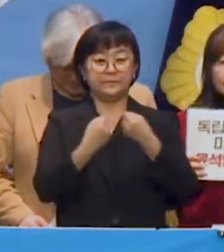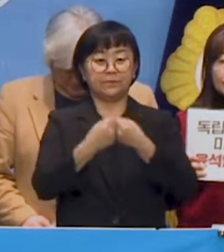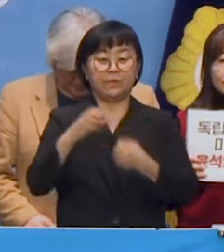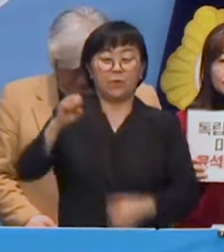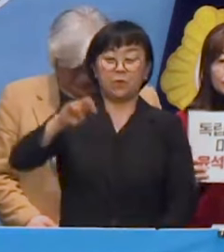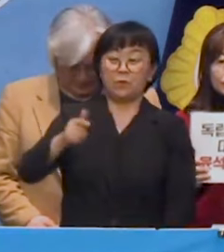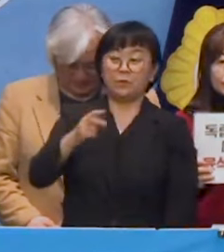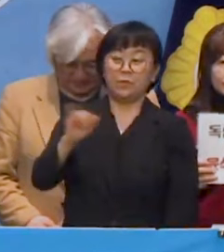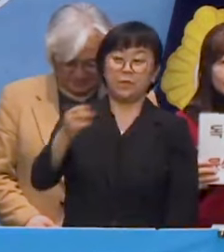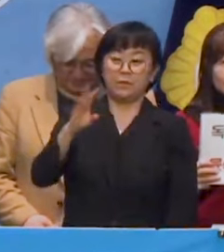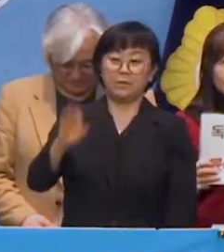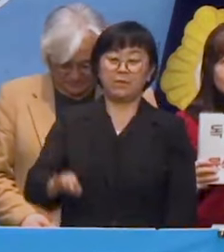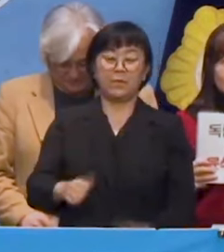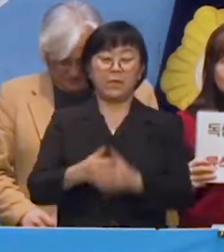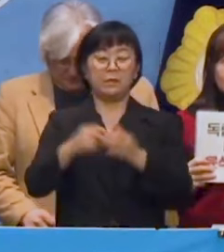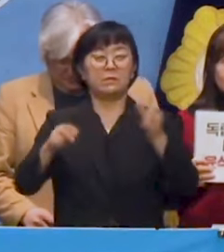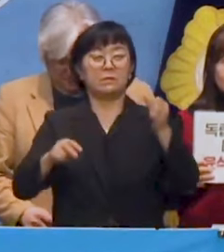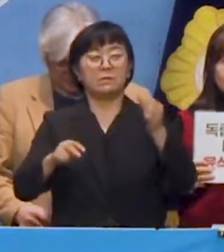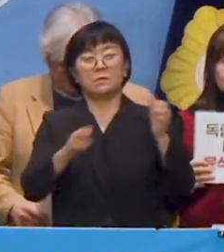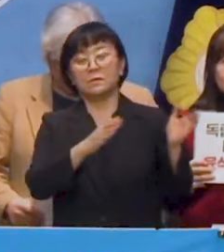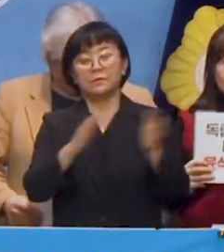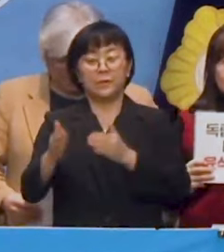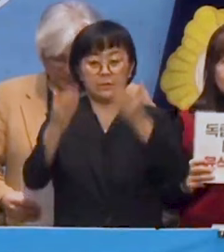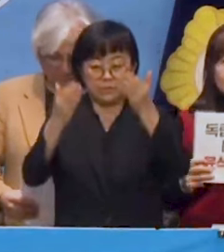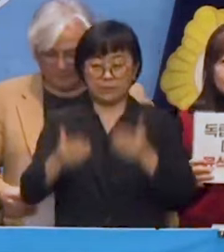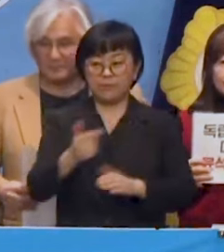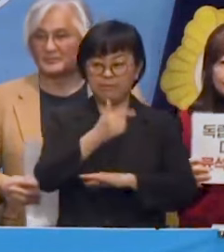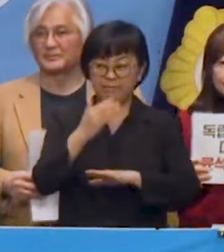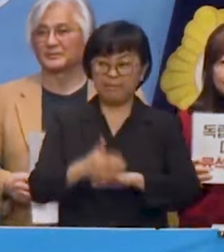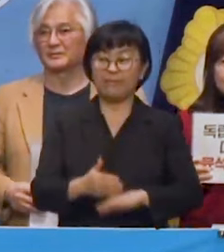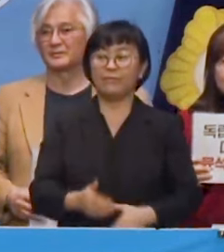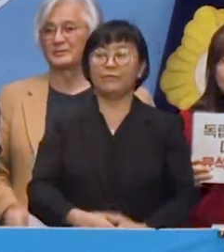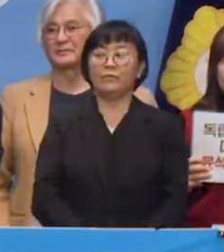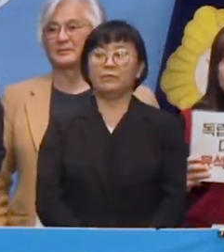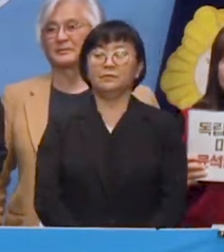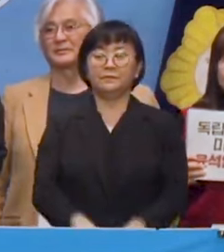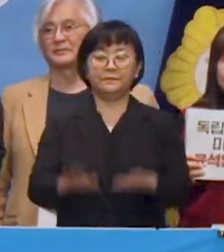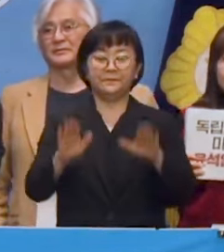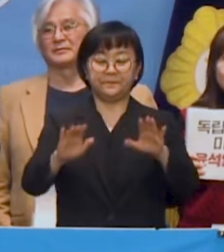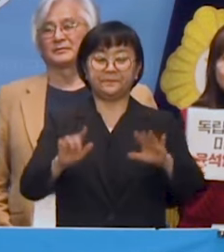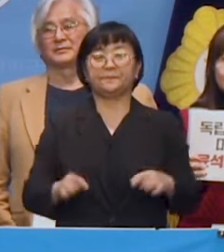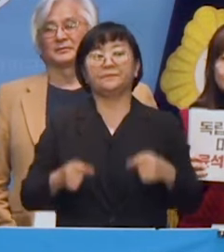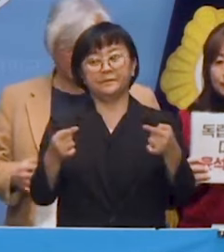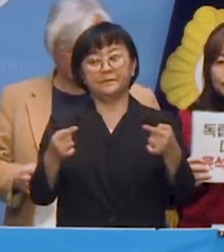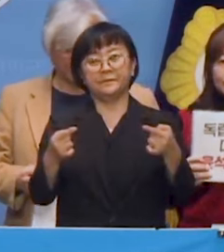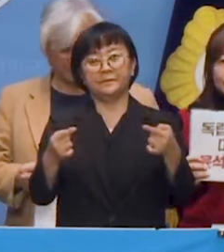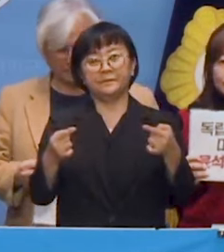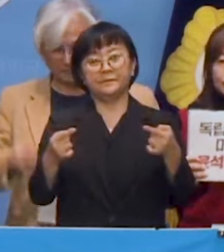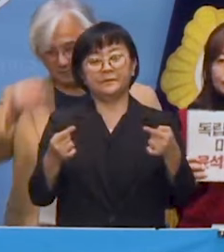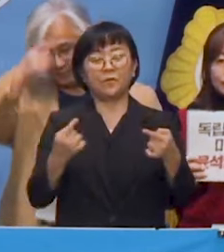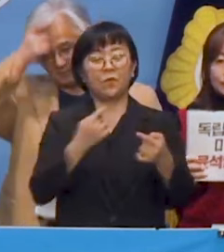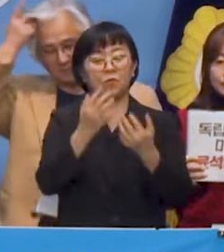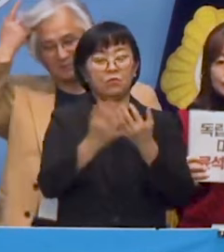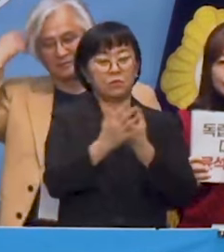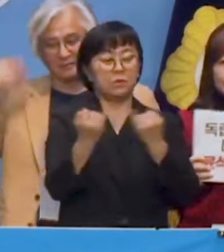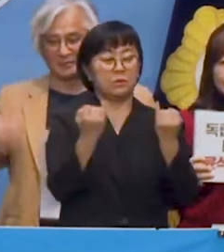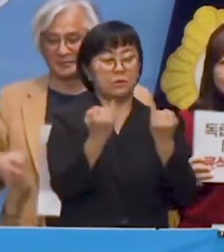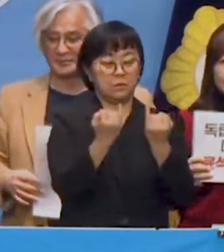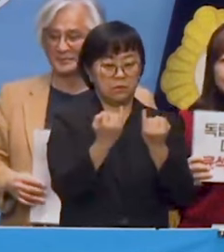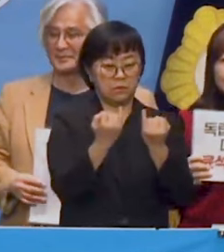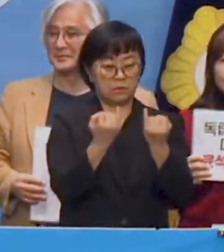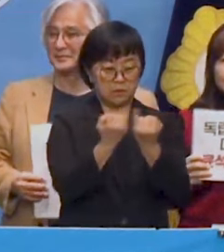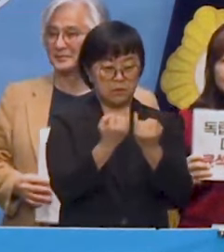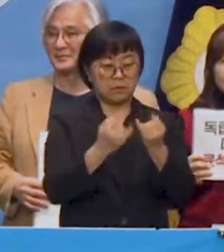의원께서 이런 기자회견 자리를 열어주셔서 대단히 고맙습니다. 그리고 오늘 이 자리도 함께해 주신 우리 촛불 여성 시민